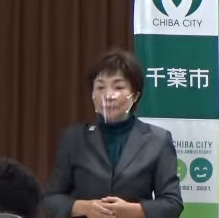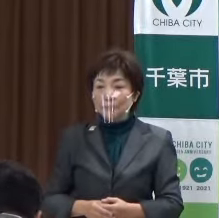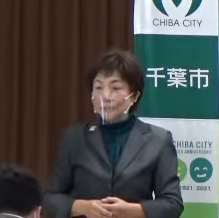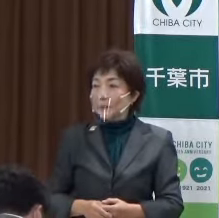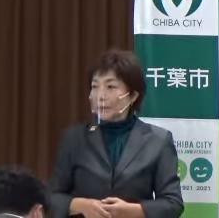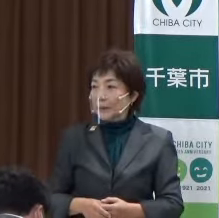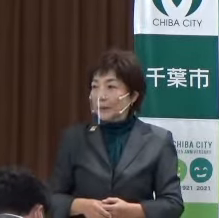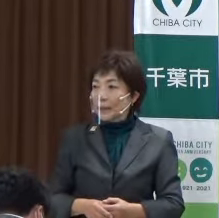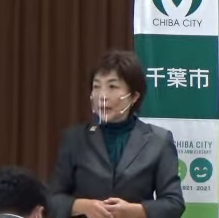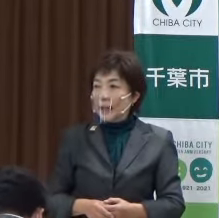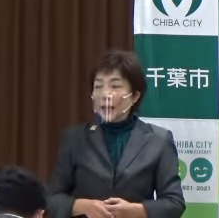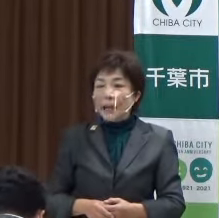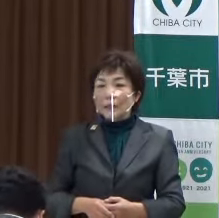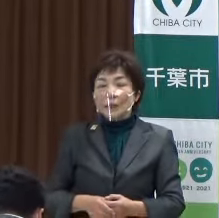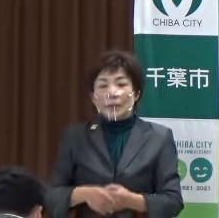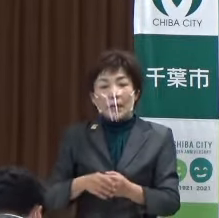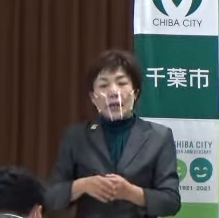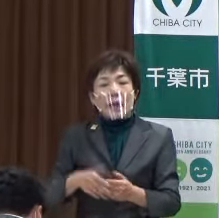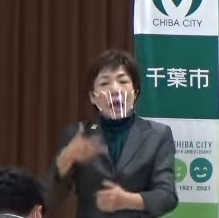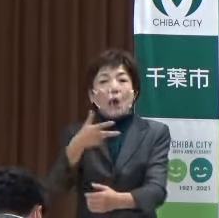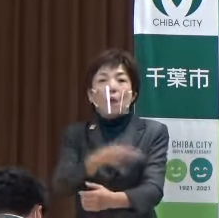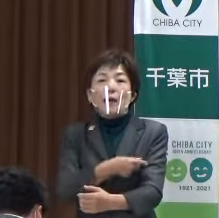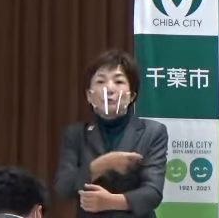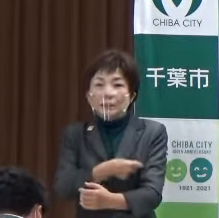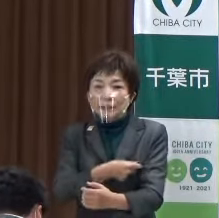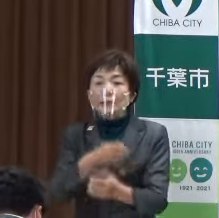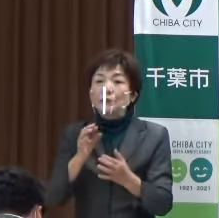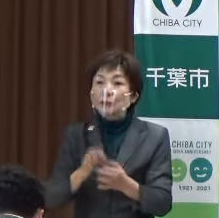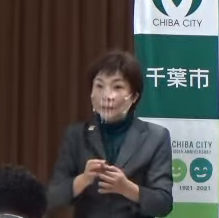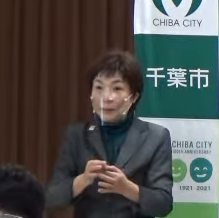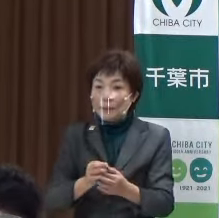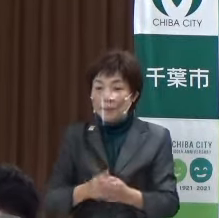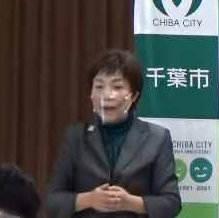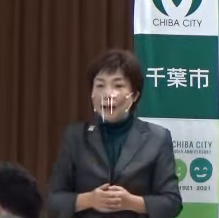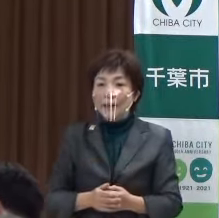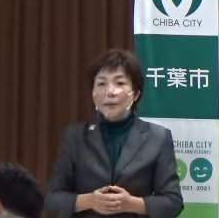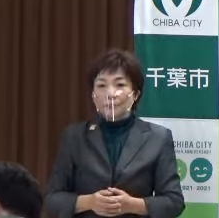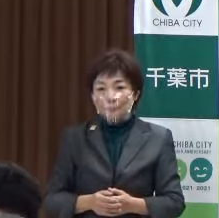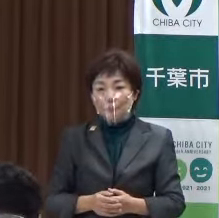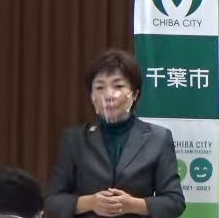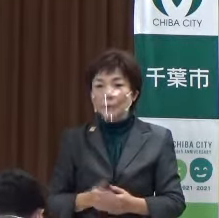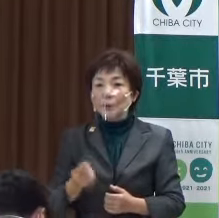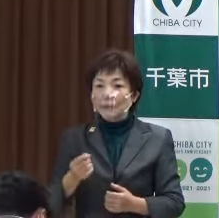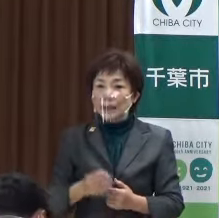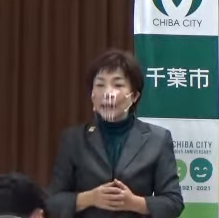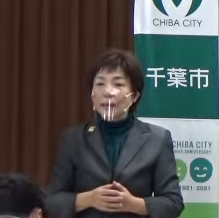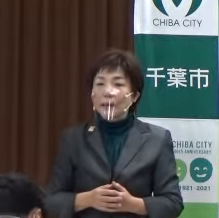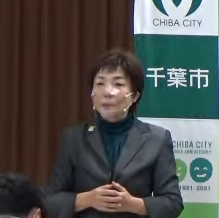医療衛生部です。ワクチン接種についてはですね、